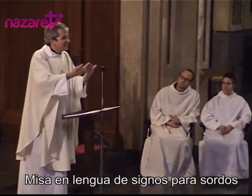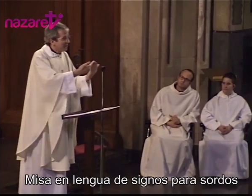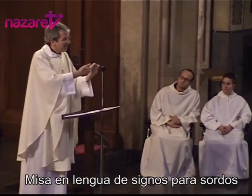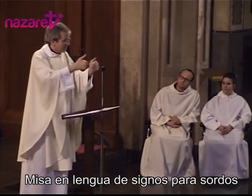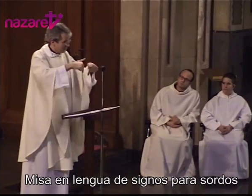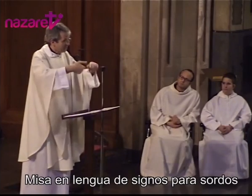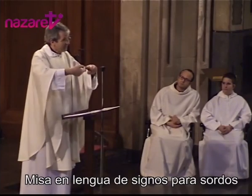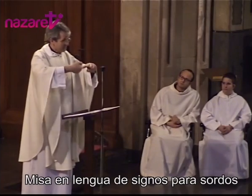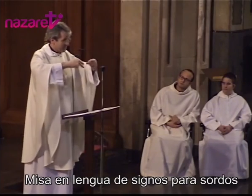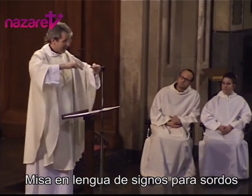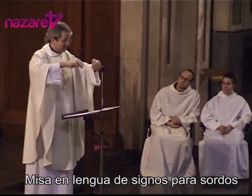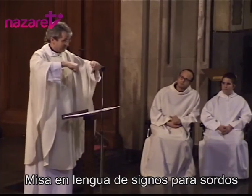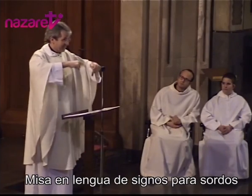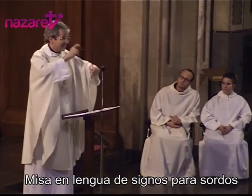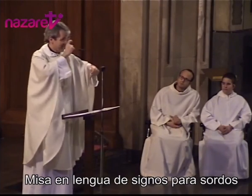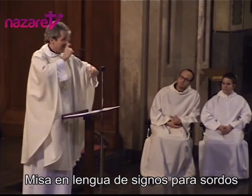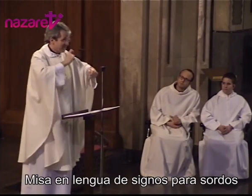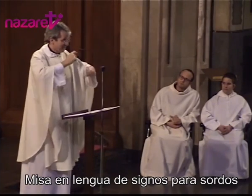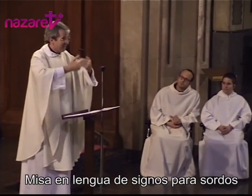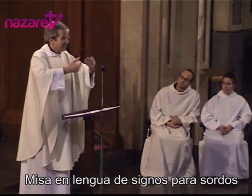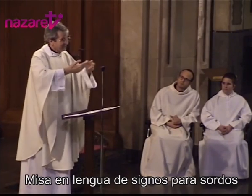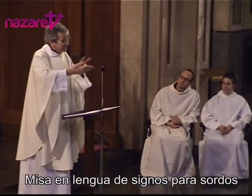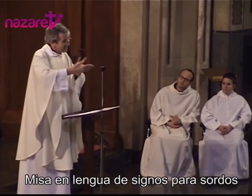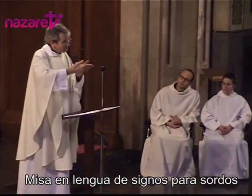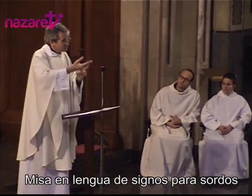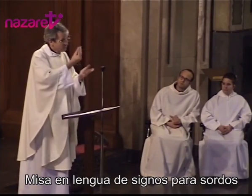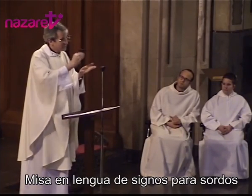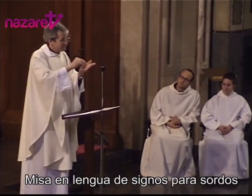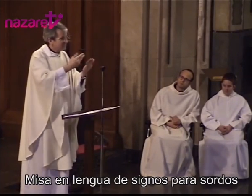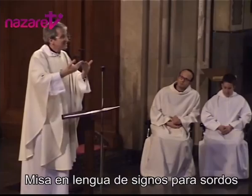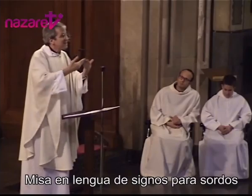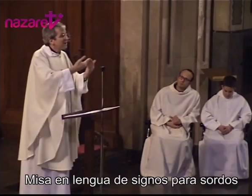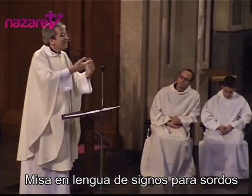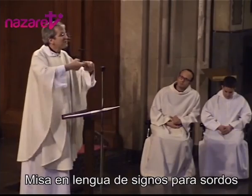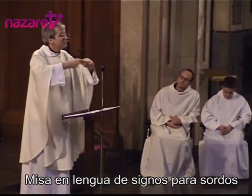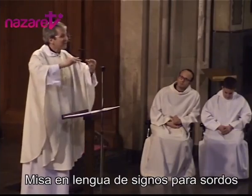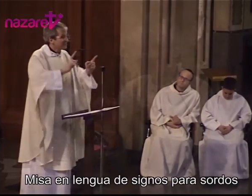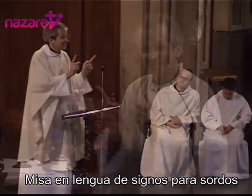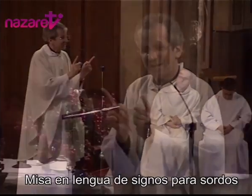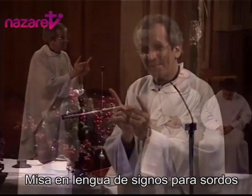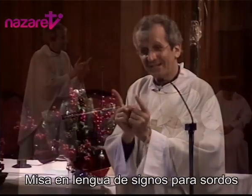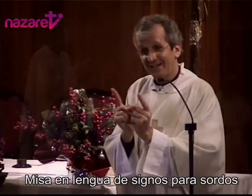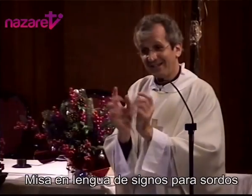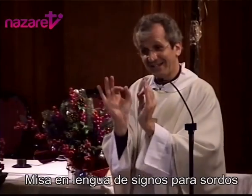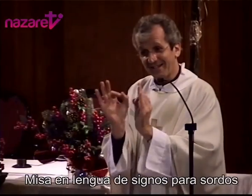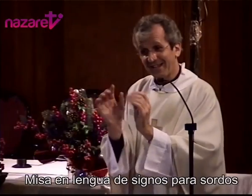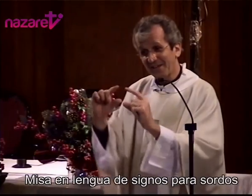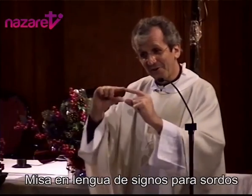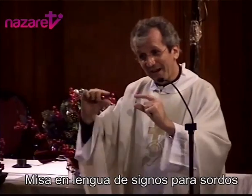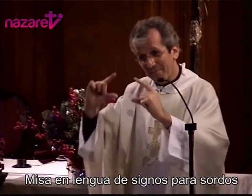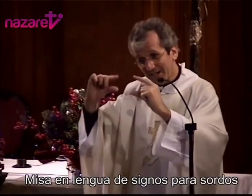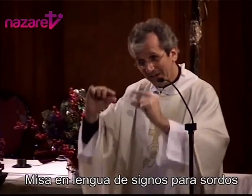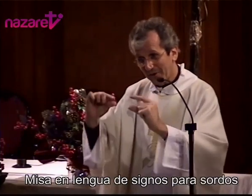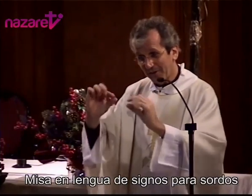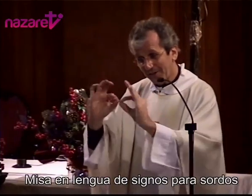dice el Evangelio de Marcos, este año, leeremos muchas veces el Evangelio de Marcos, que es el más sintético,